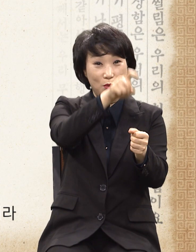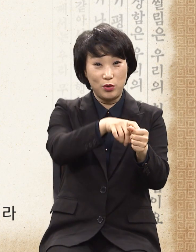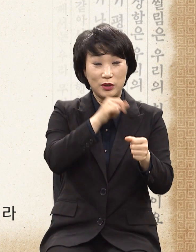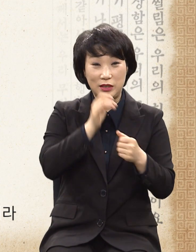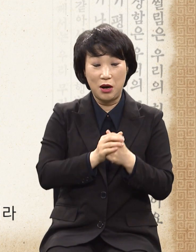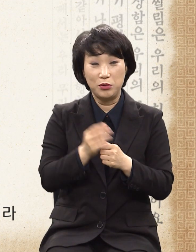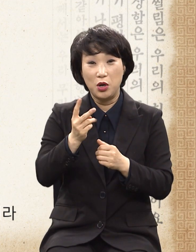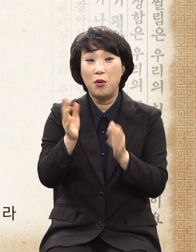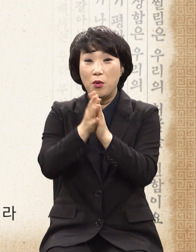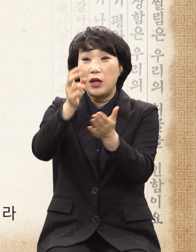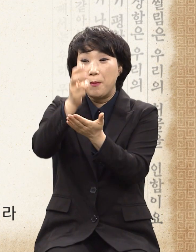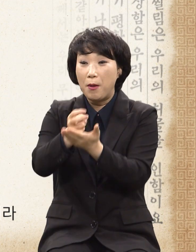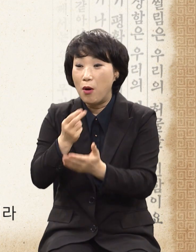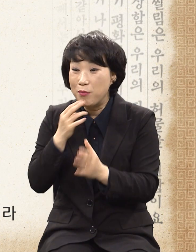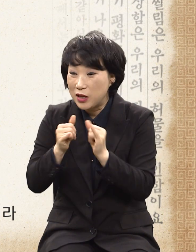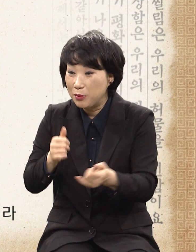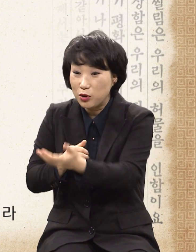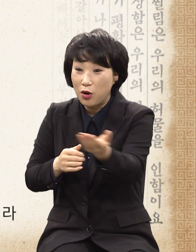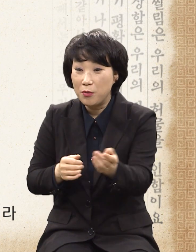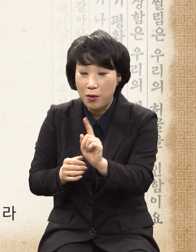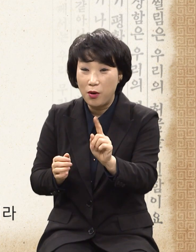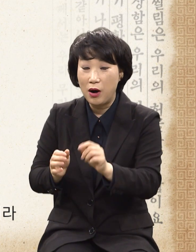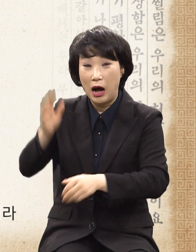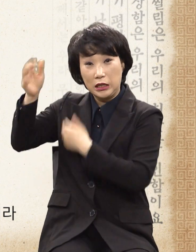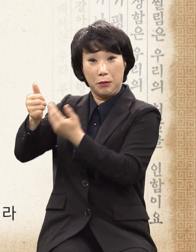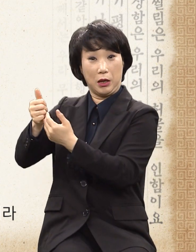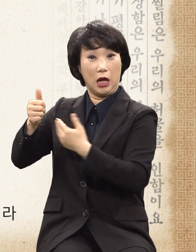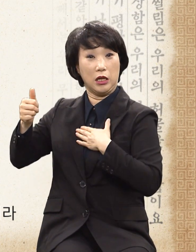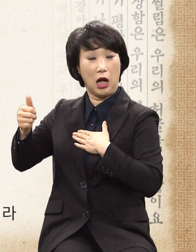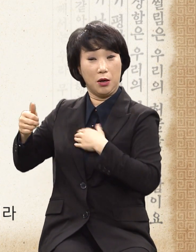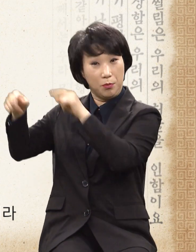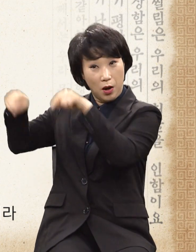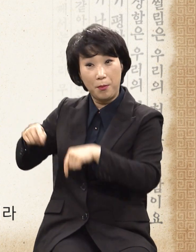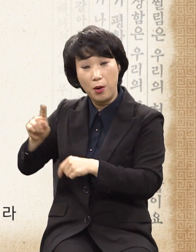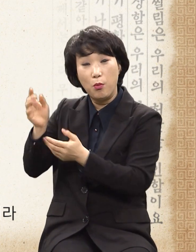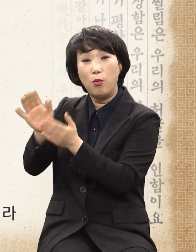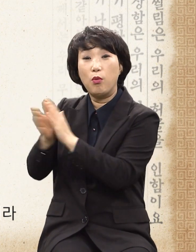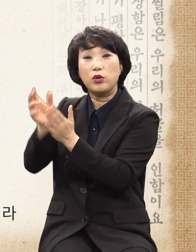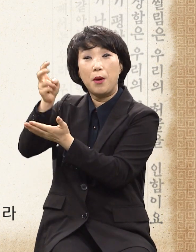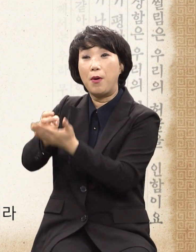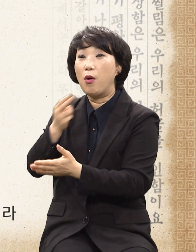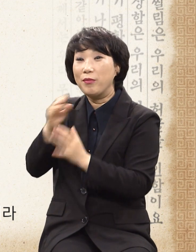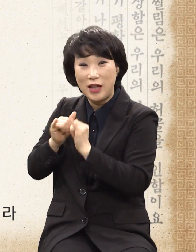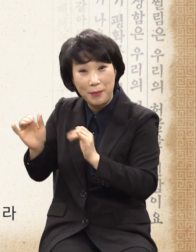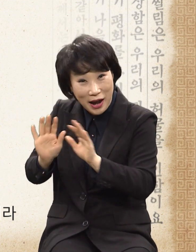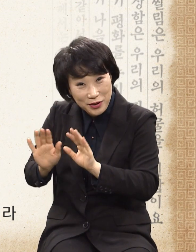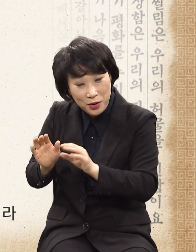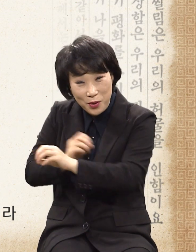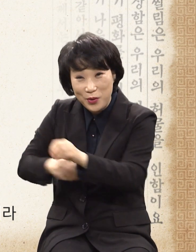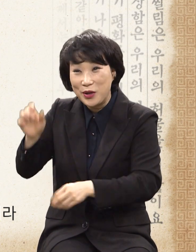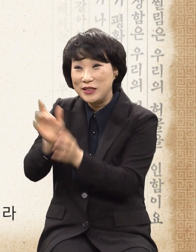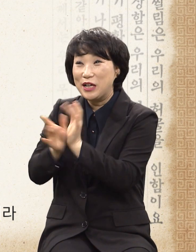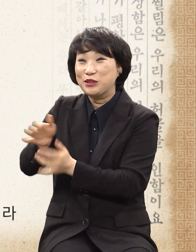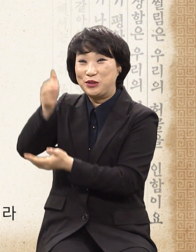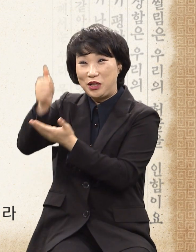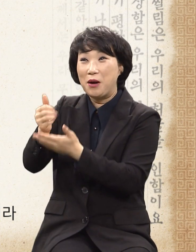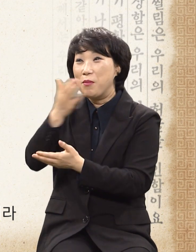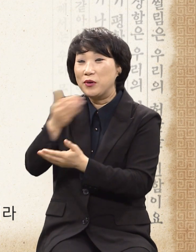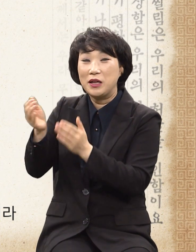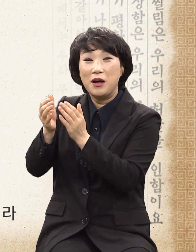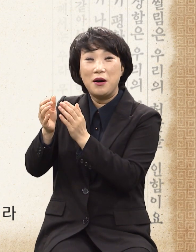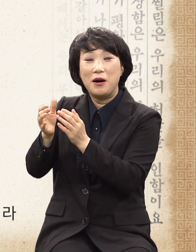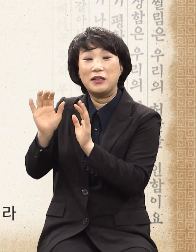위함이요. 또 율법 없는 자에게는 내가 하나님께는 율법 없는 자가 아니요 도리어 그리스도의 율법